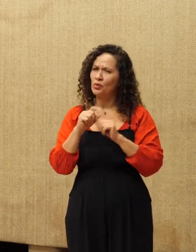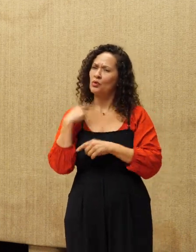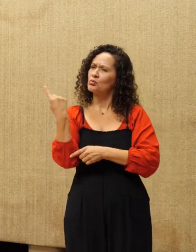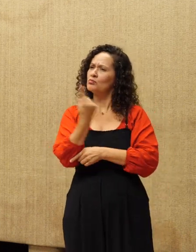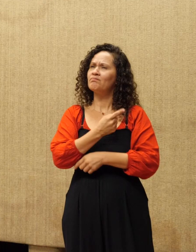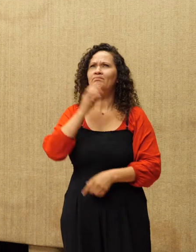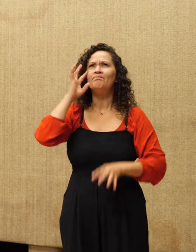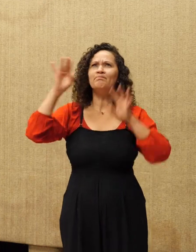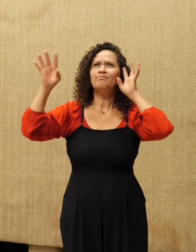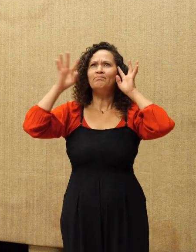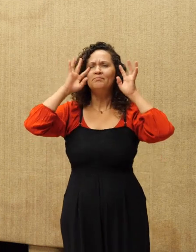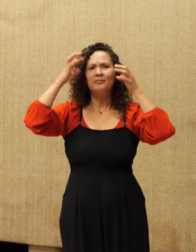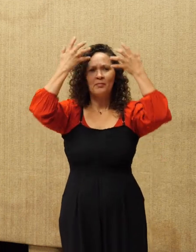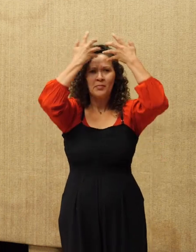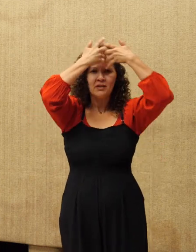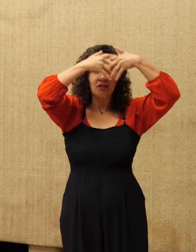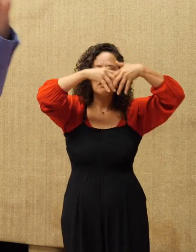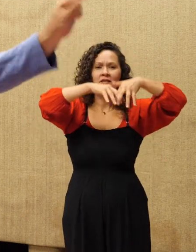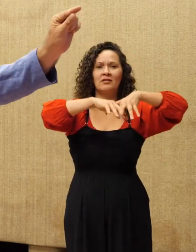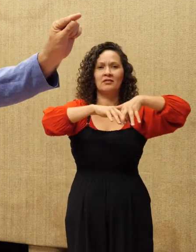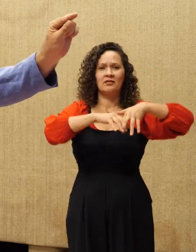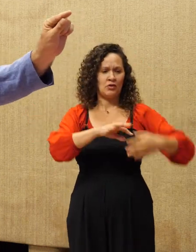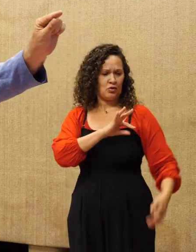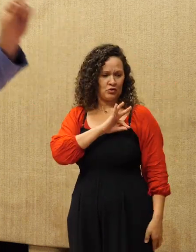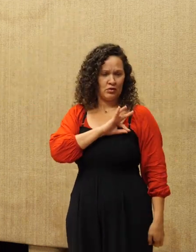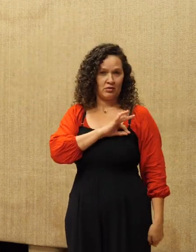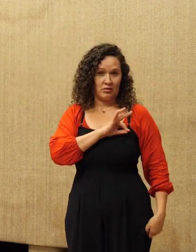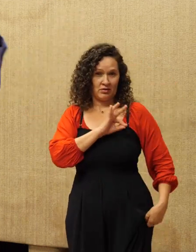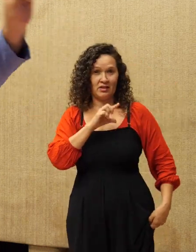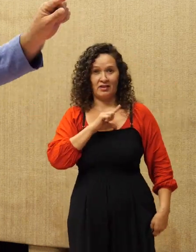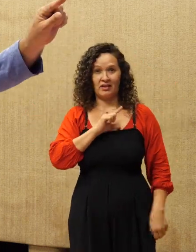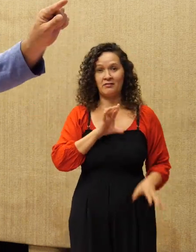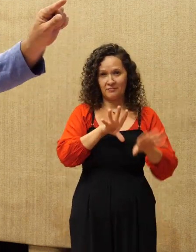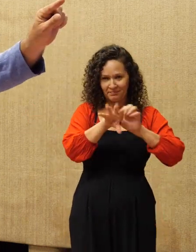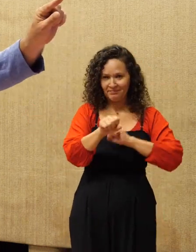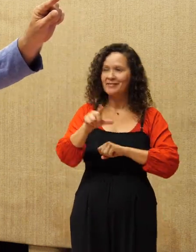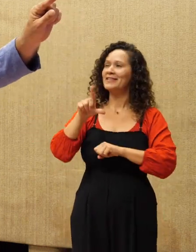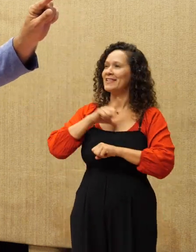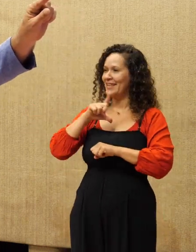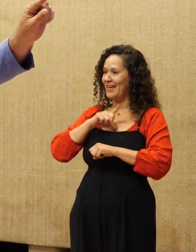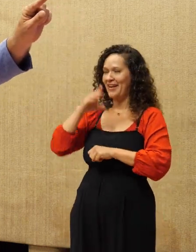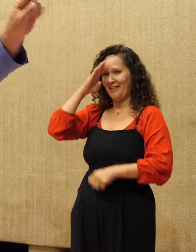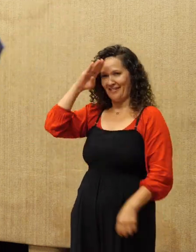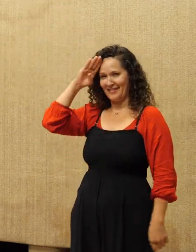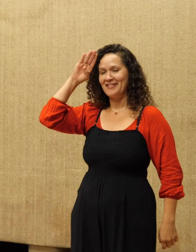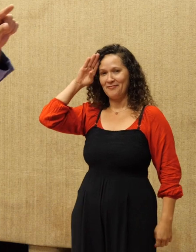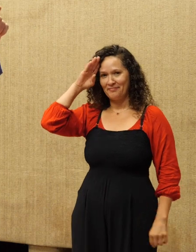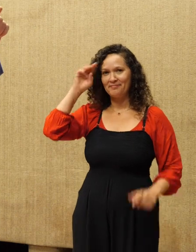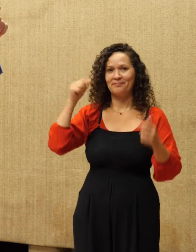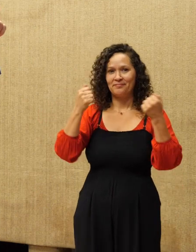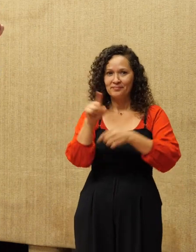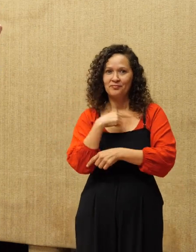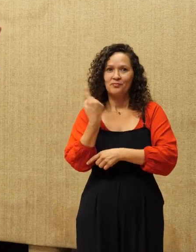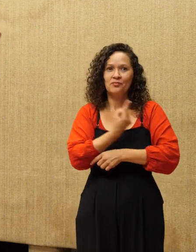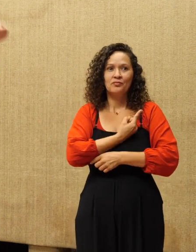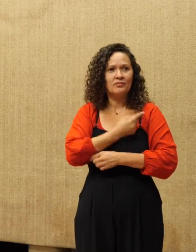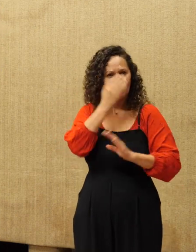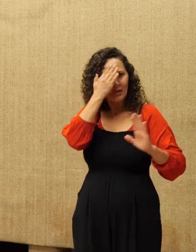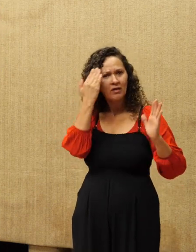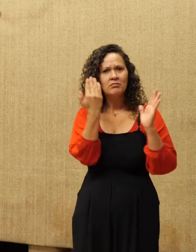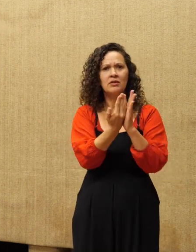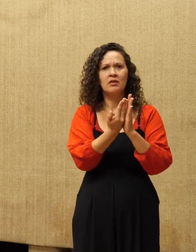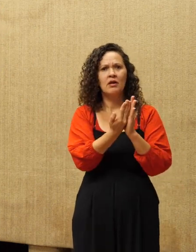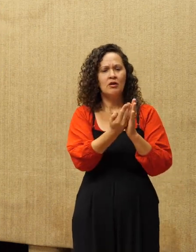somos pensantes. Então, o soldado que está lá tem uma formação também acadêmica. É preciso que se leve em conta